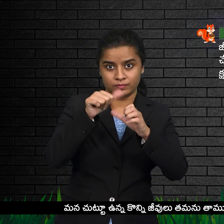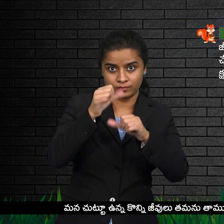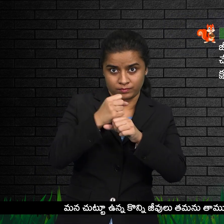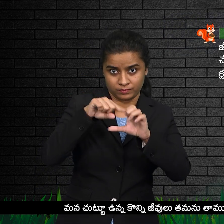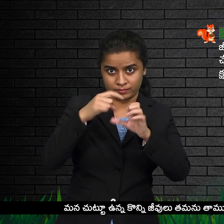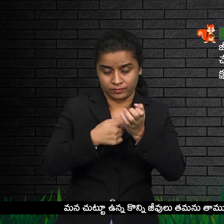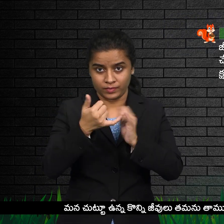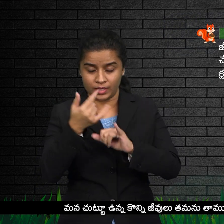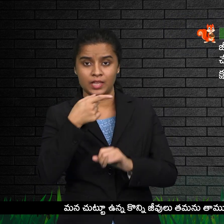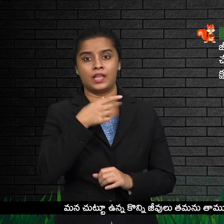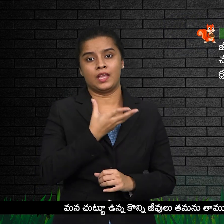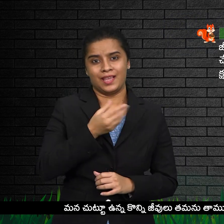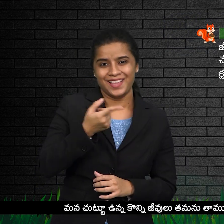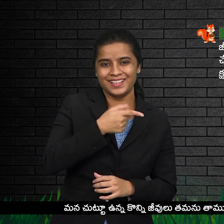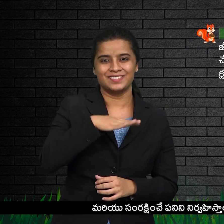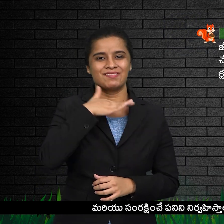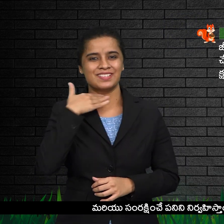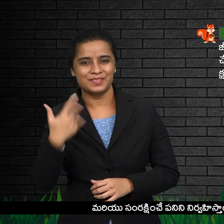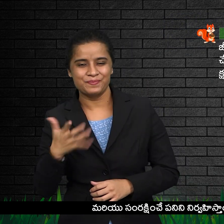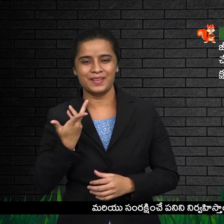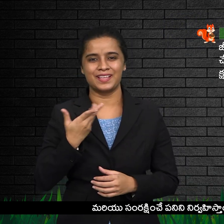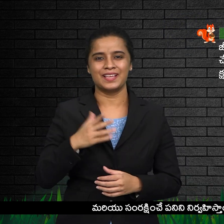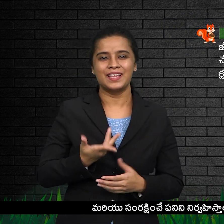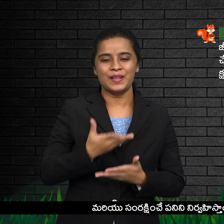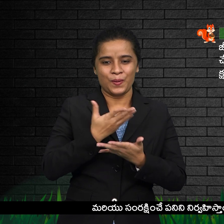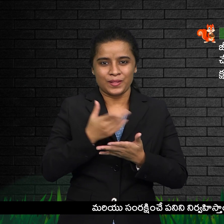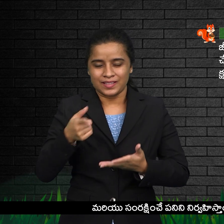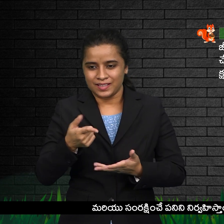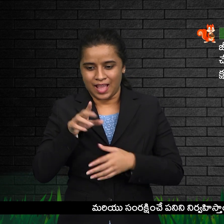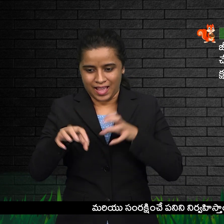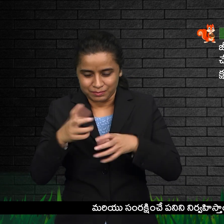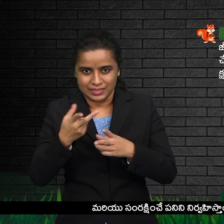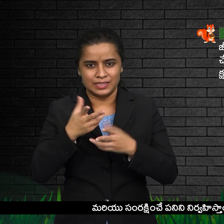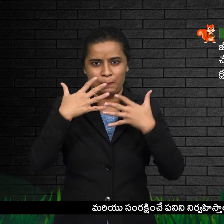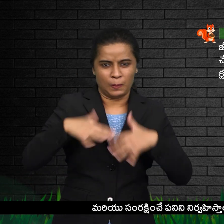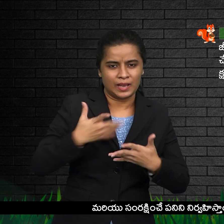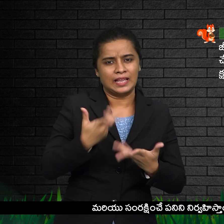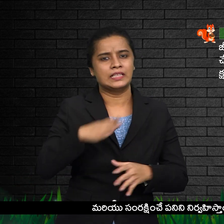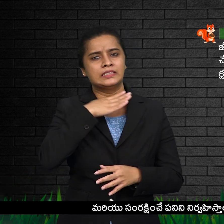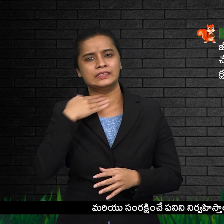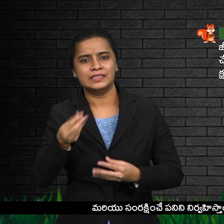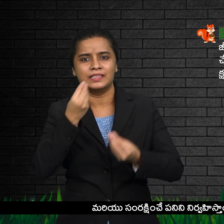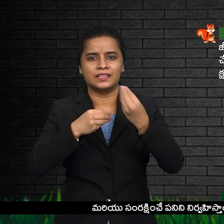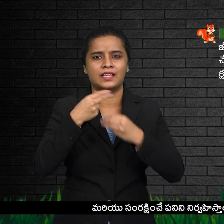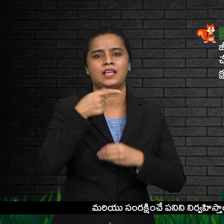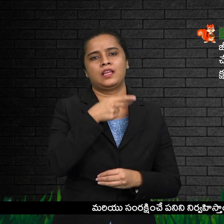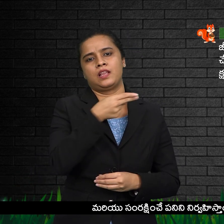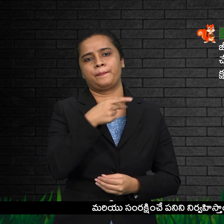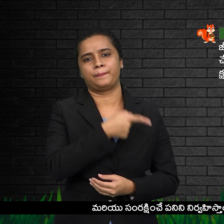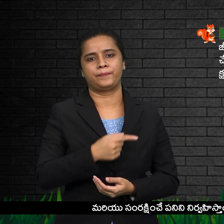ద్వారా పర్యావరణాన్ని శుభ్రపరచడం మరియు సంరక్షించే పనిని నిర్వహిస్తాయి. వీటిని